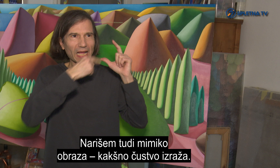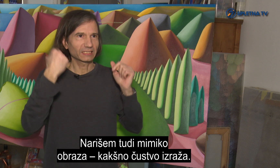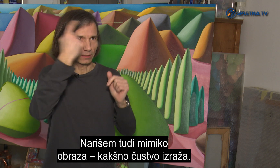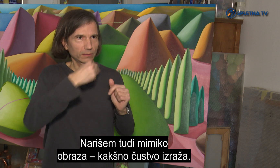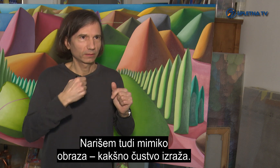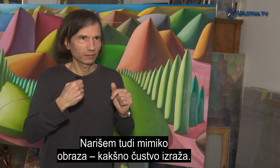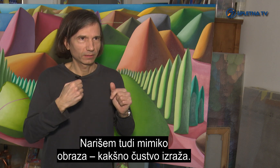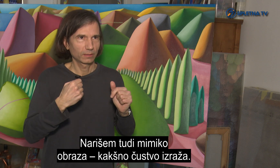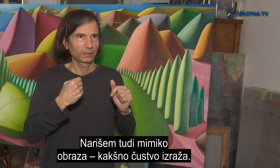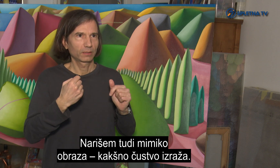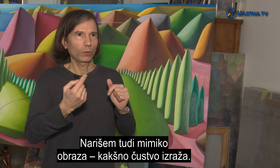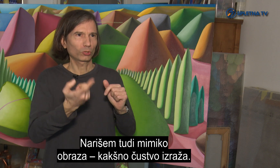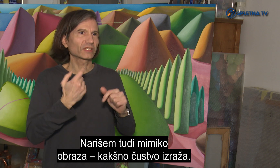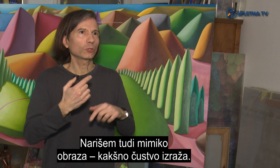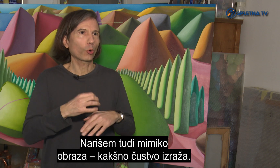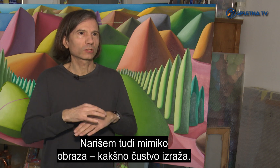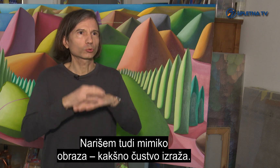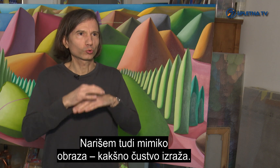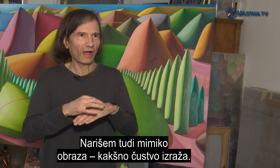obraza, odvisno od čustva.